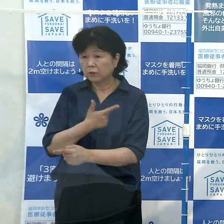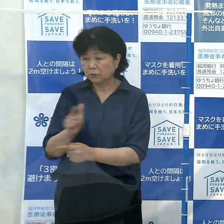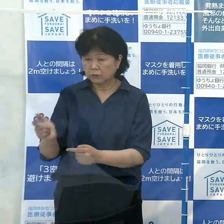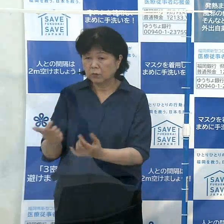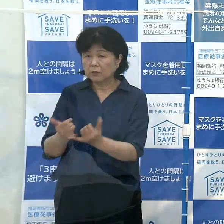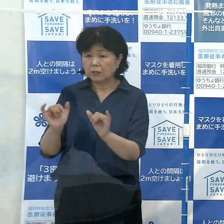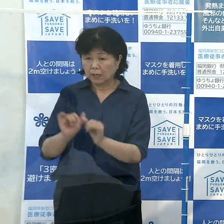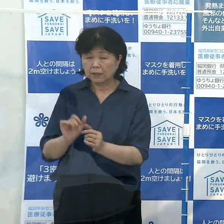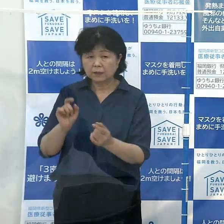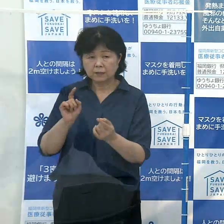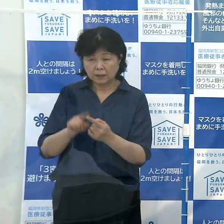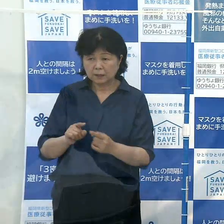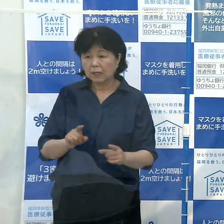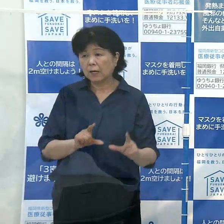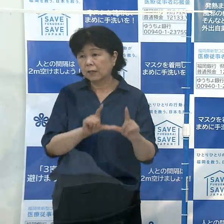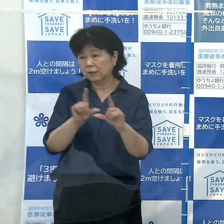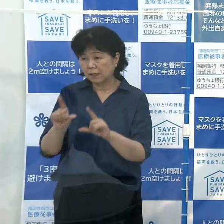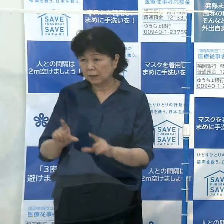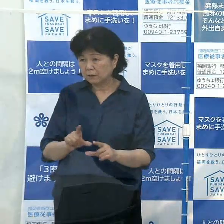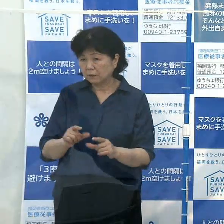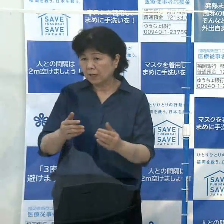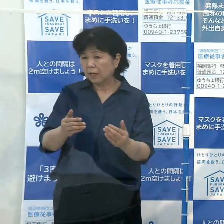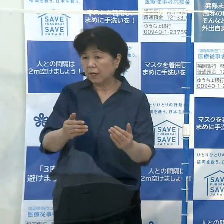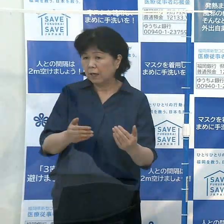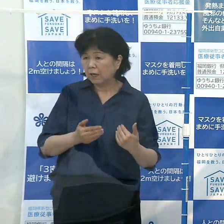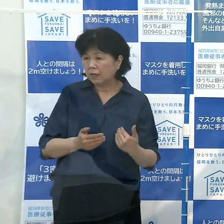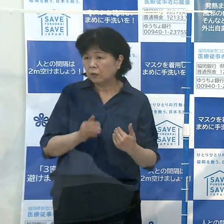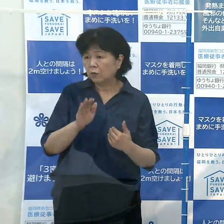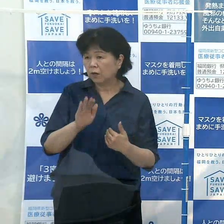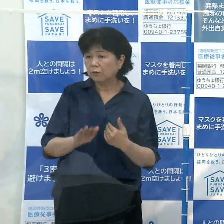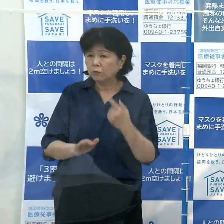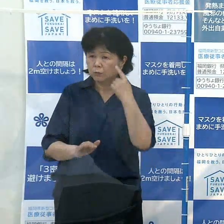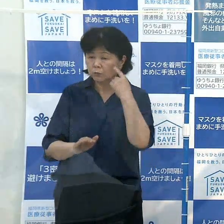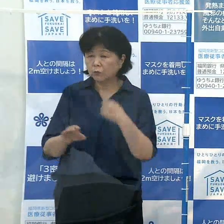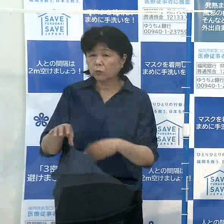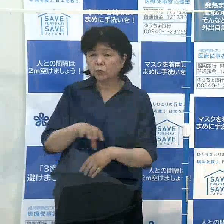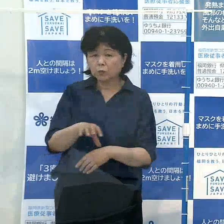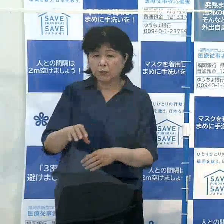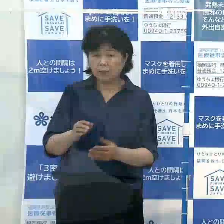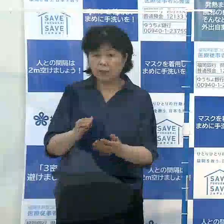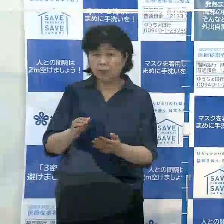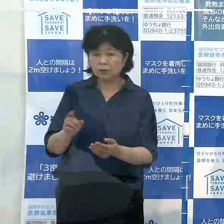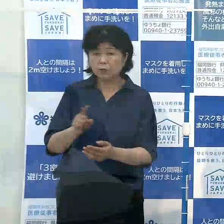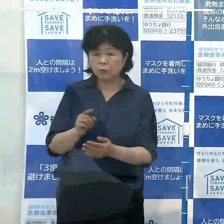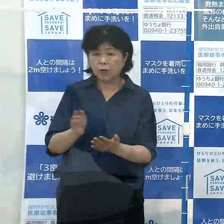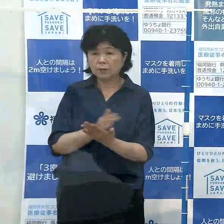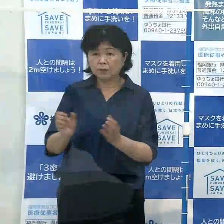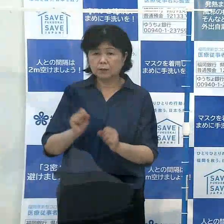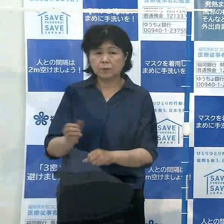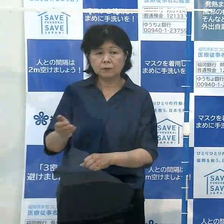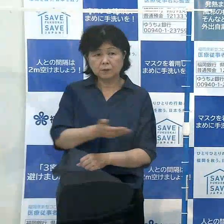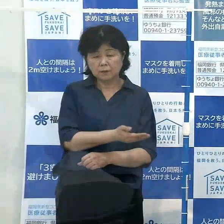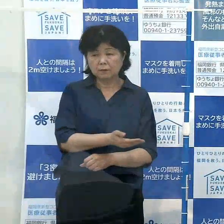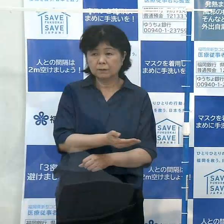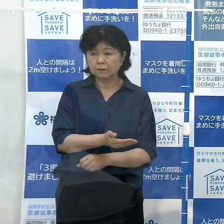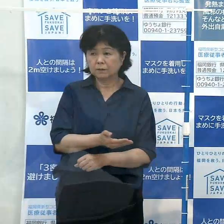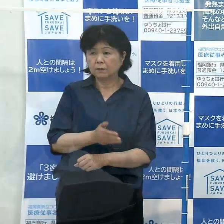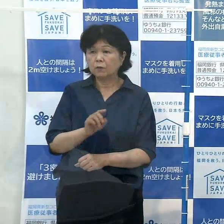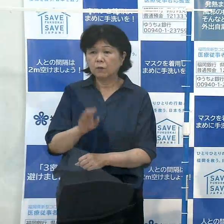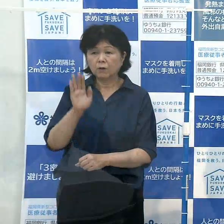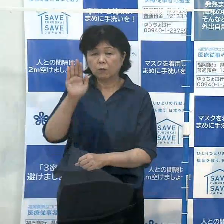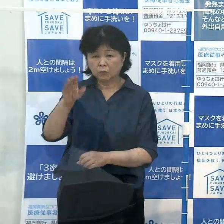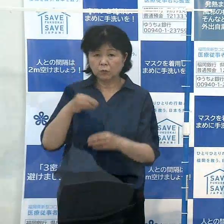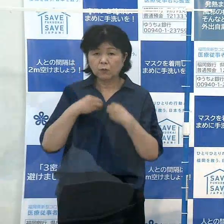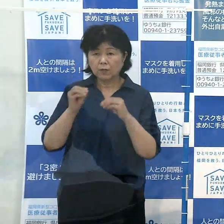うしても出てきてしまうと思うんですけれども、はい、この辺がこうその知事のご判断に、 ですからそこのところは今後の感染の動